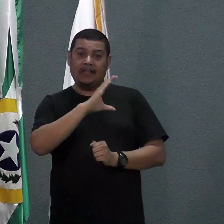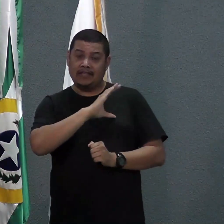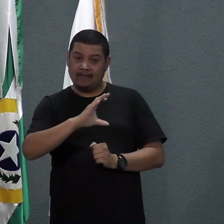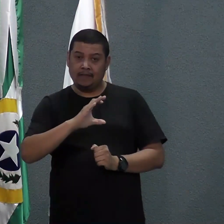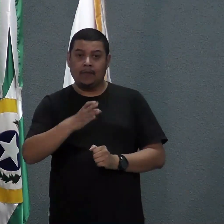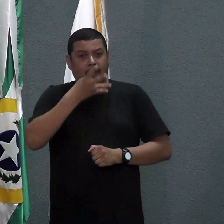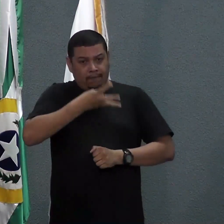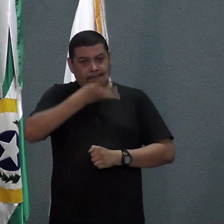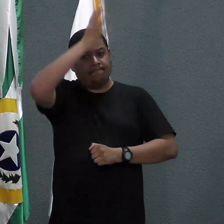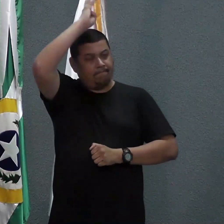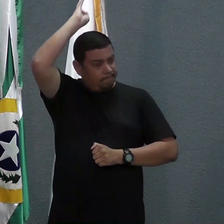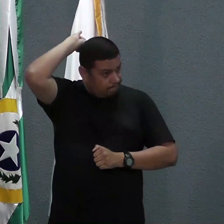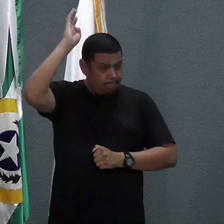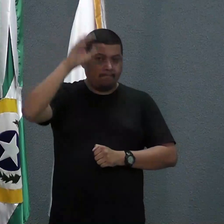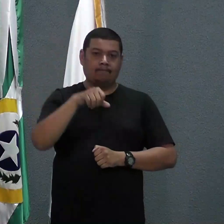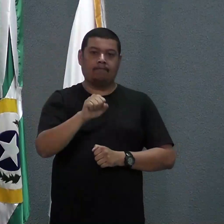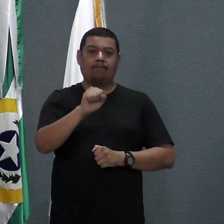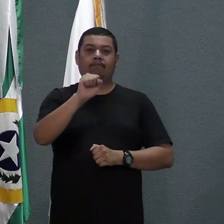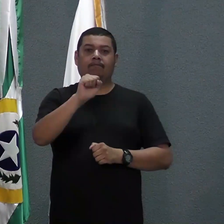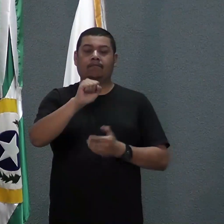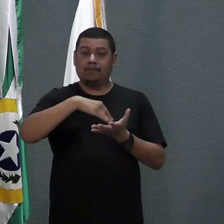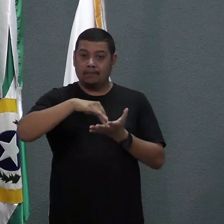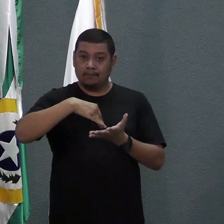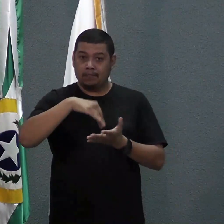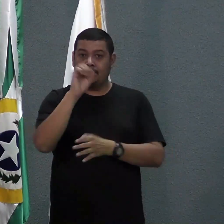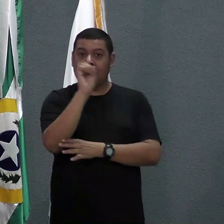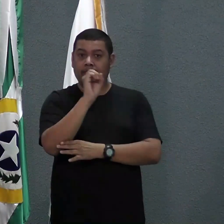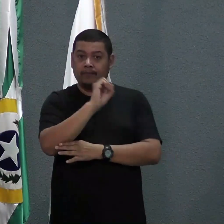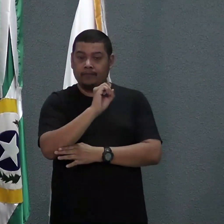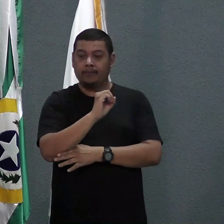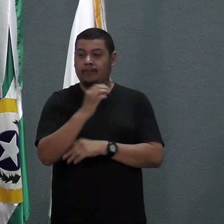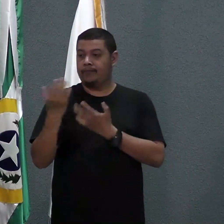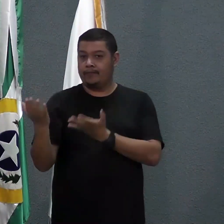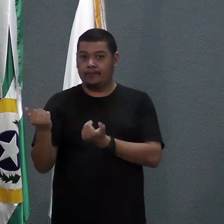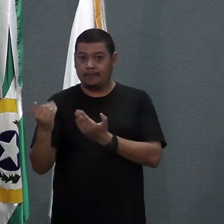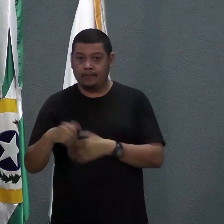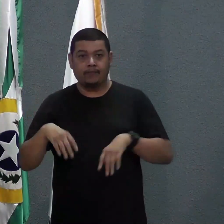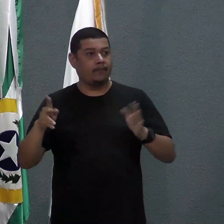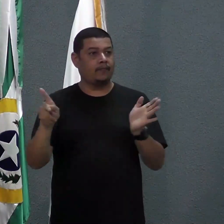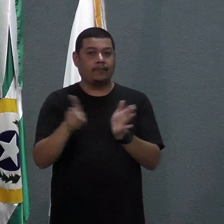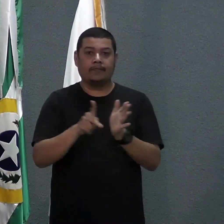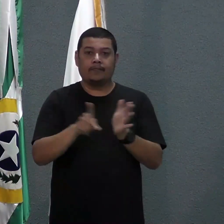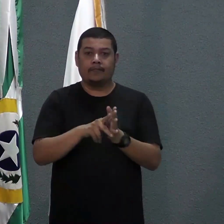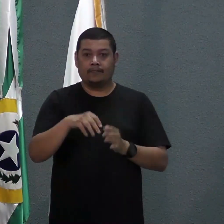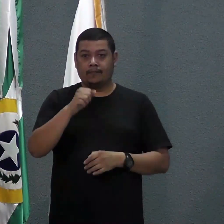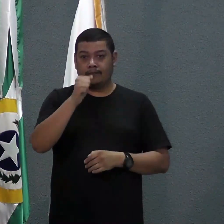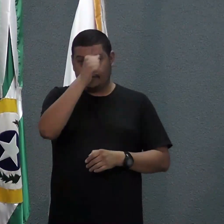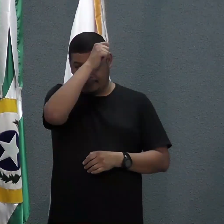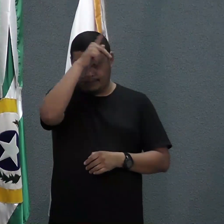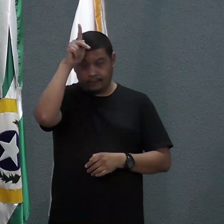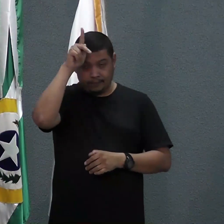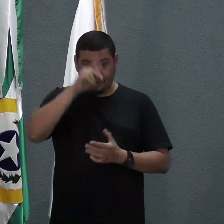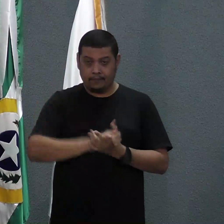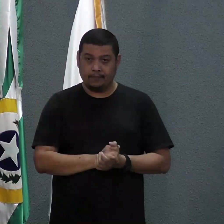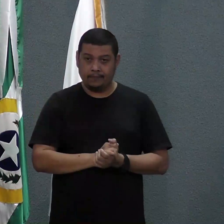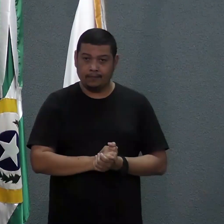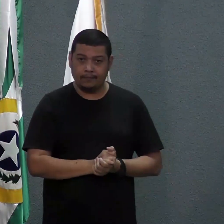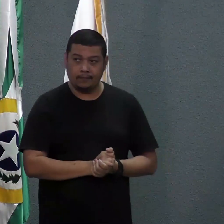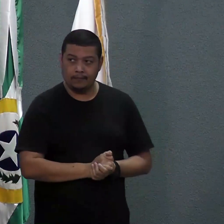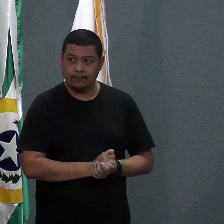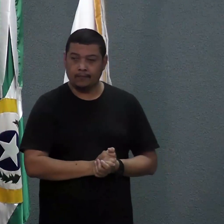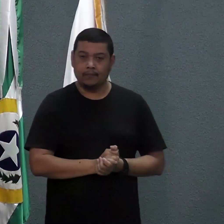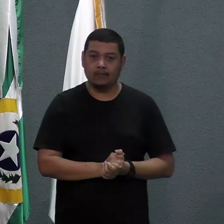Bombeiros, Centran, Juventude Voluntária e a própria Prefeitura Municipal. Isso